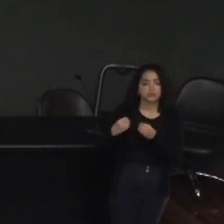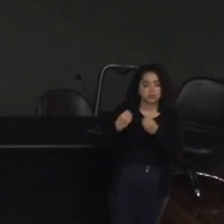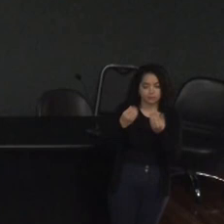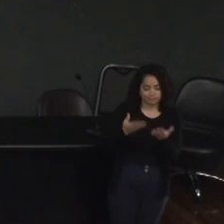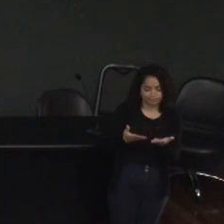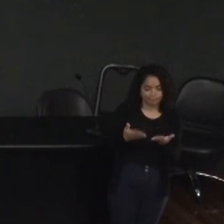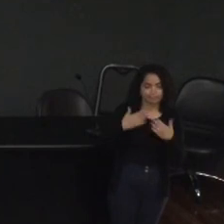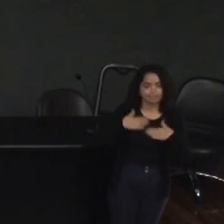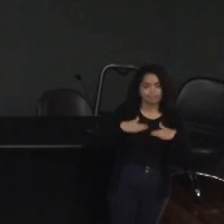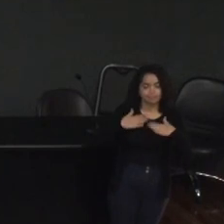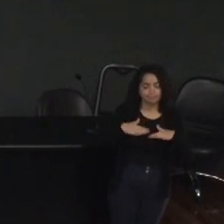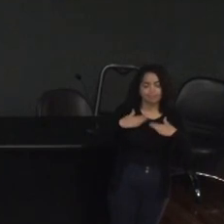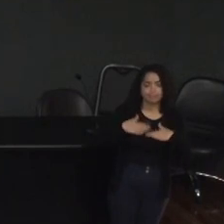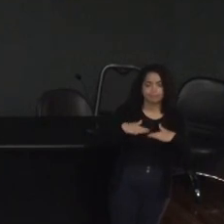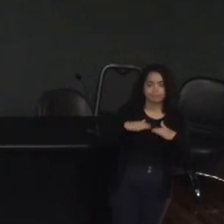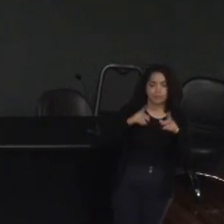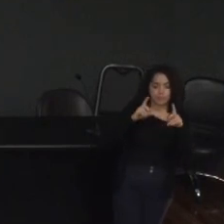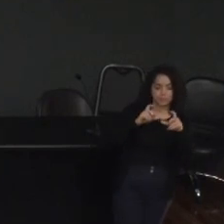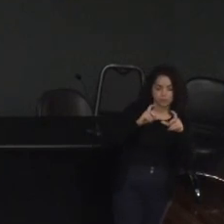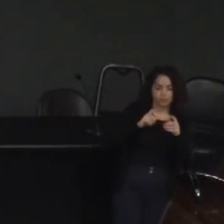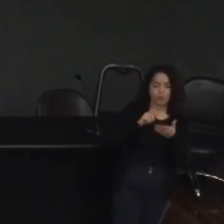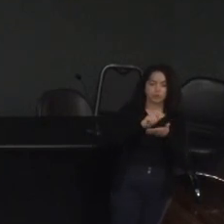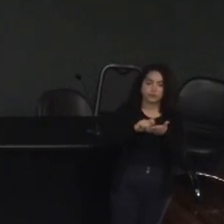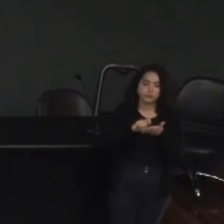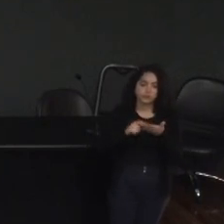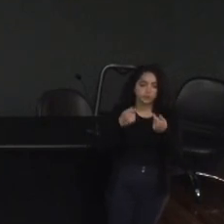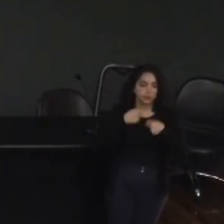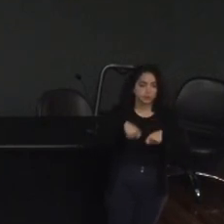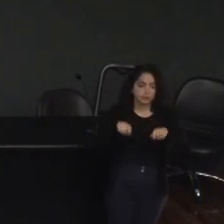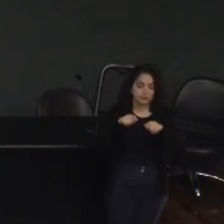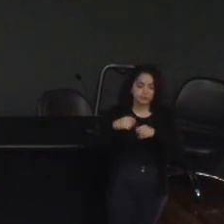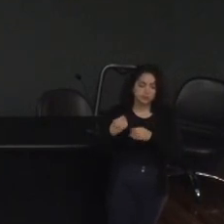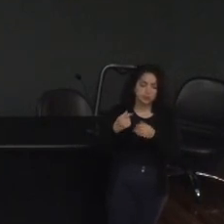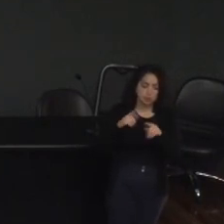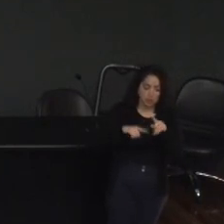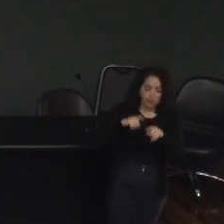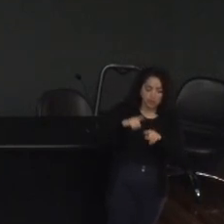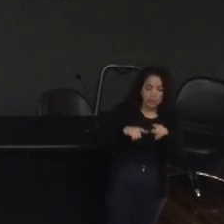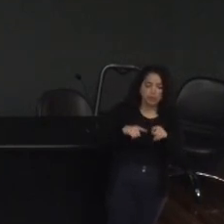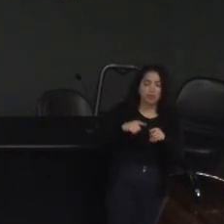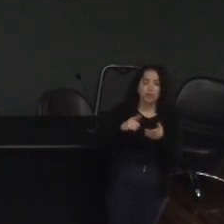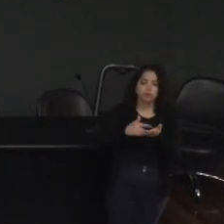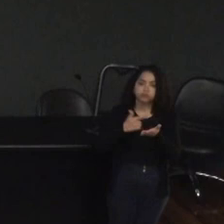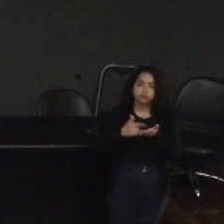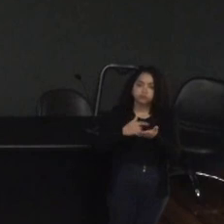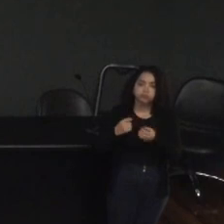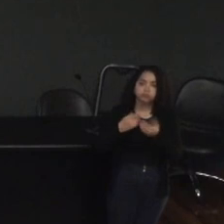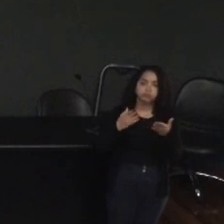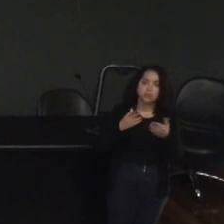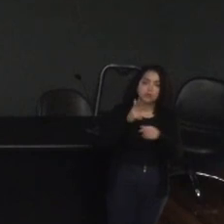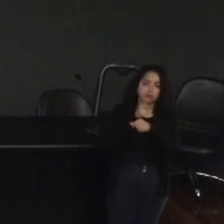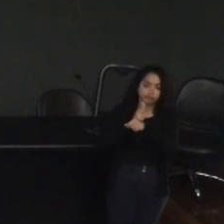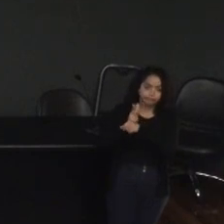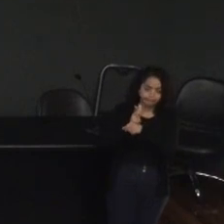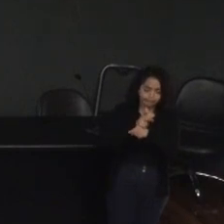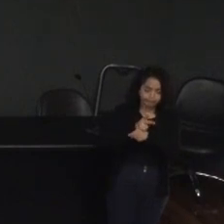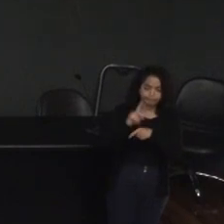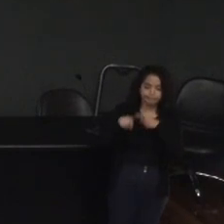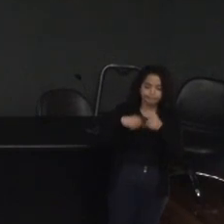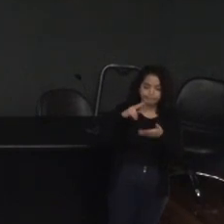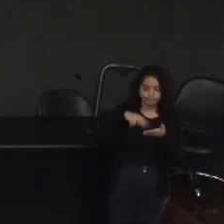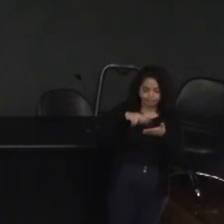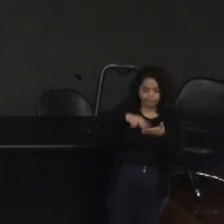Fiquem tranquilos não precisa tirar foto e etc e tal vocês vão receber e o curso tá sendo gravado se vocês quiserem assistir depois fiquem à vontade né